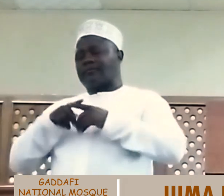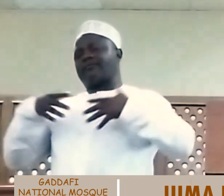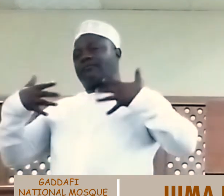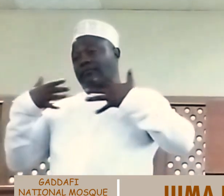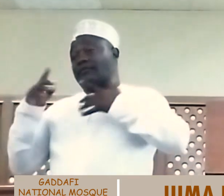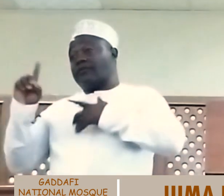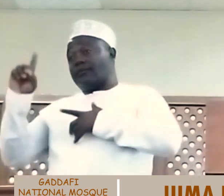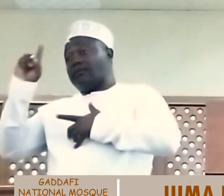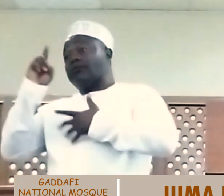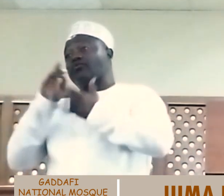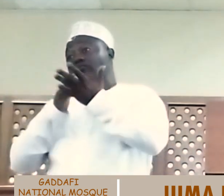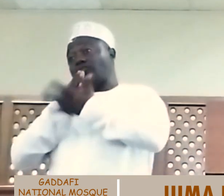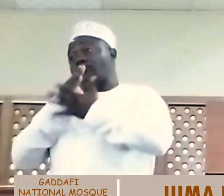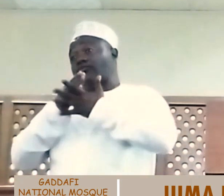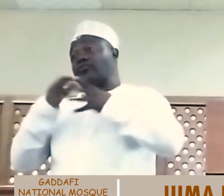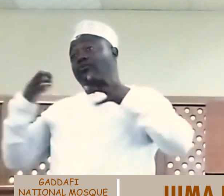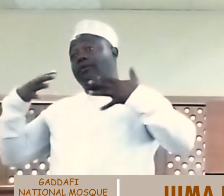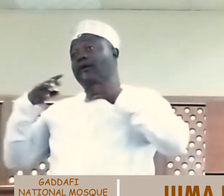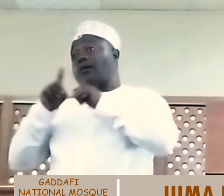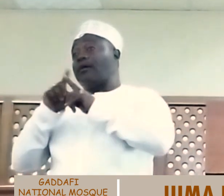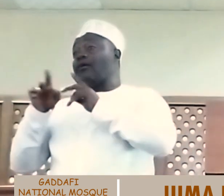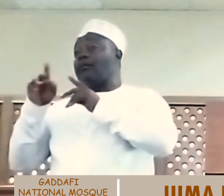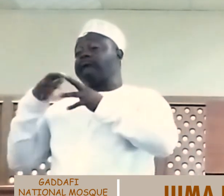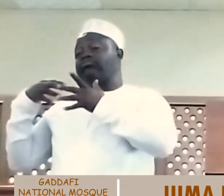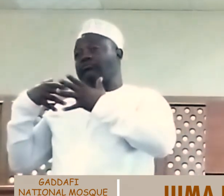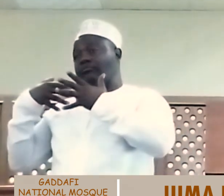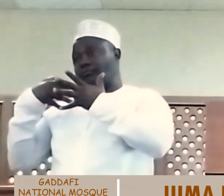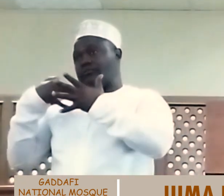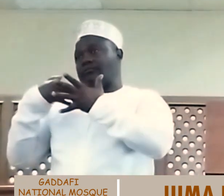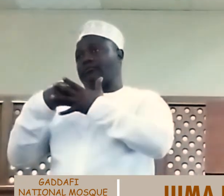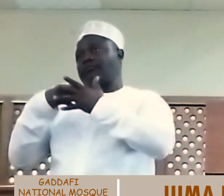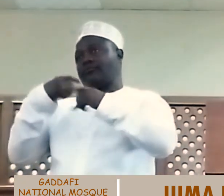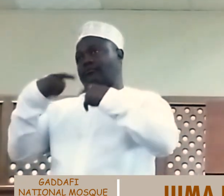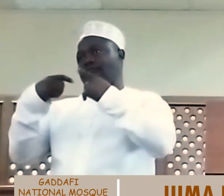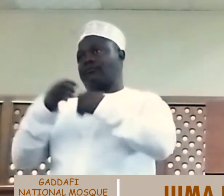واتقوا الله الذي تساءلون به والأرحام